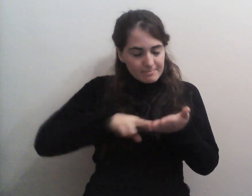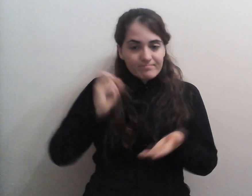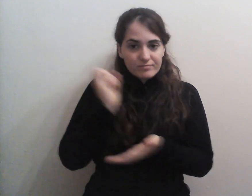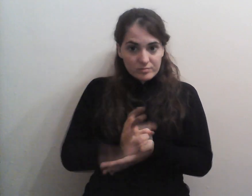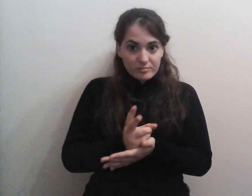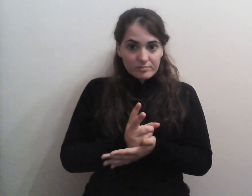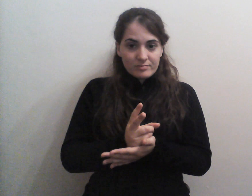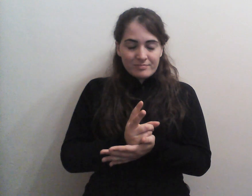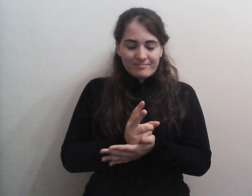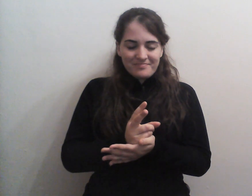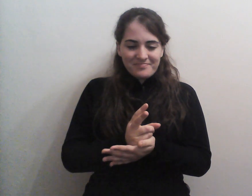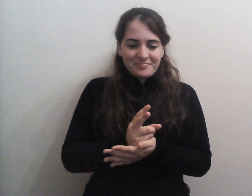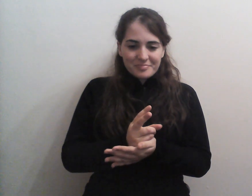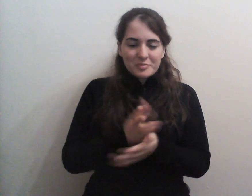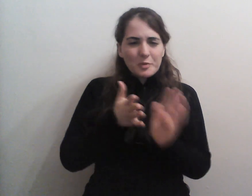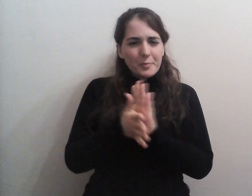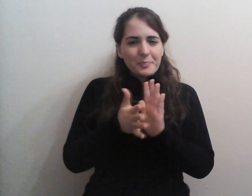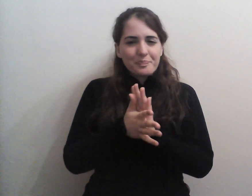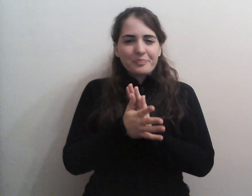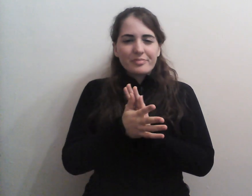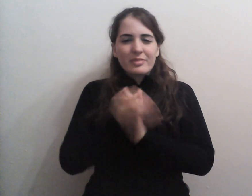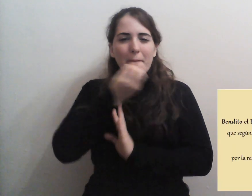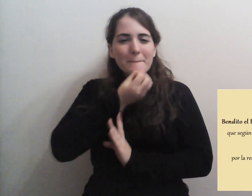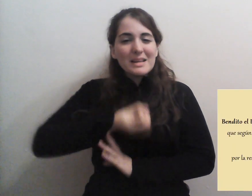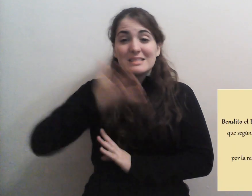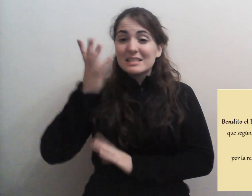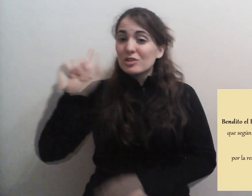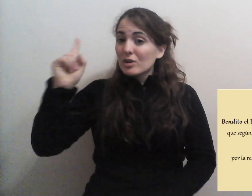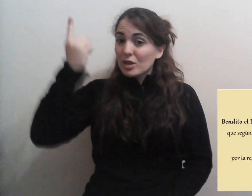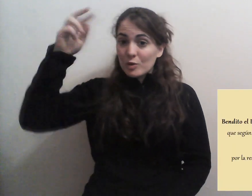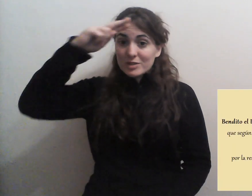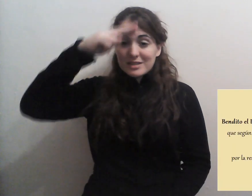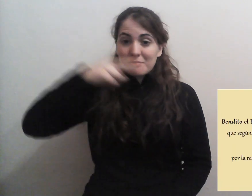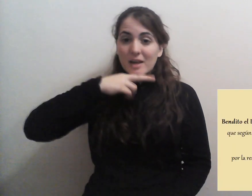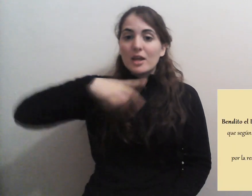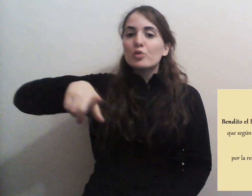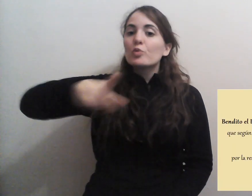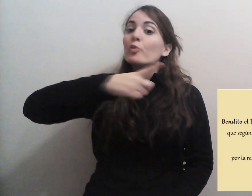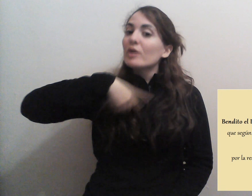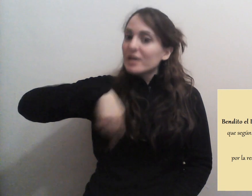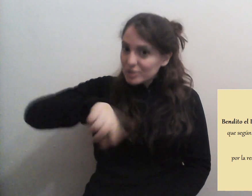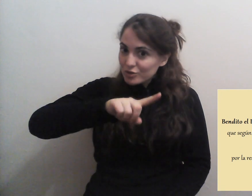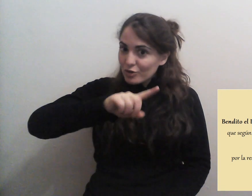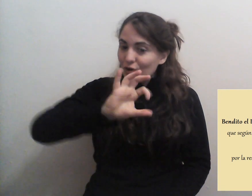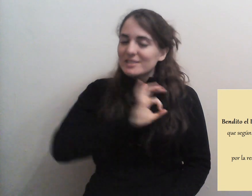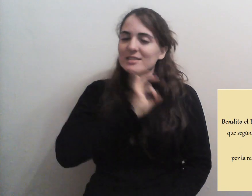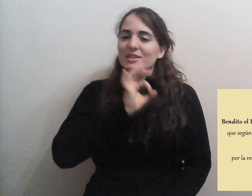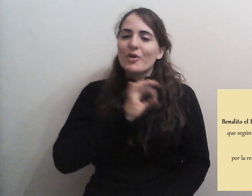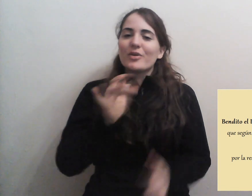alabar a Dios. Bendito el Dios y Padre de nuestro Señor